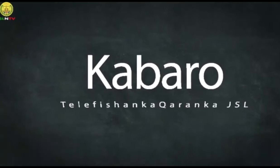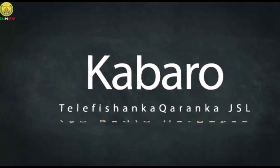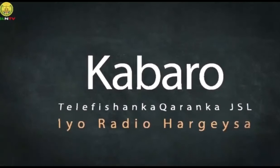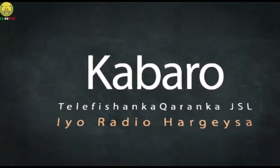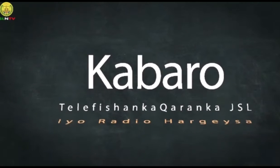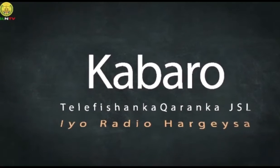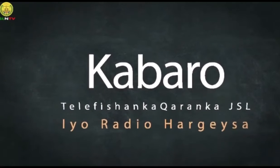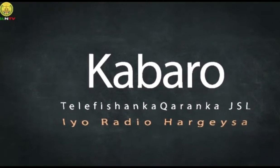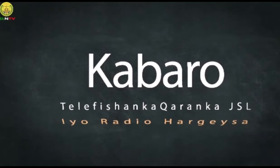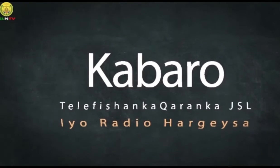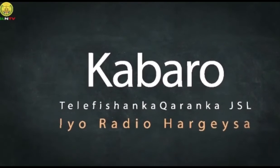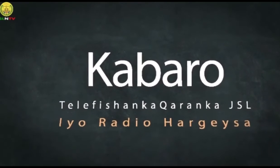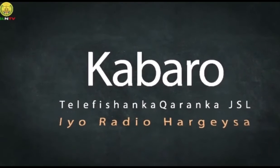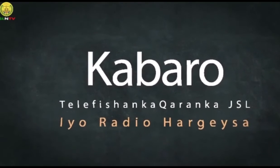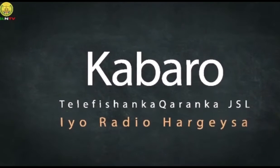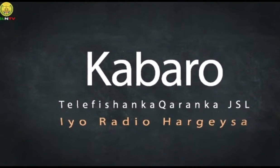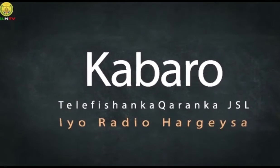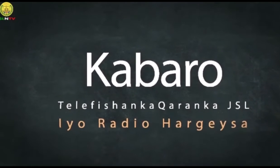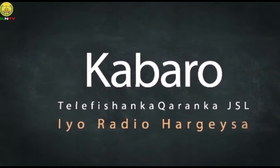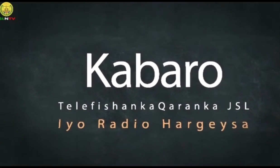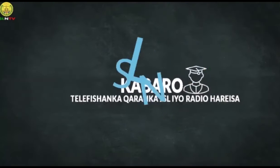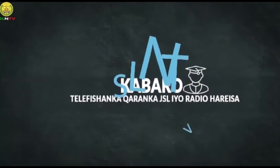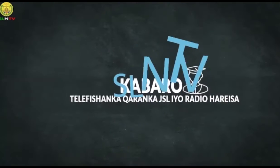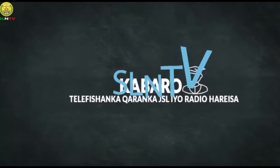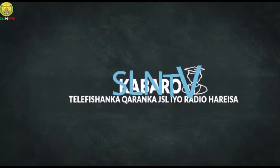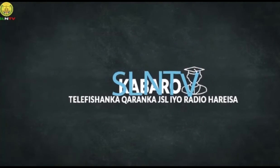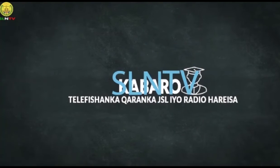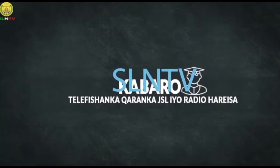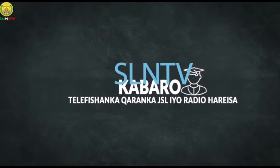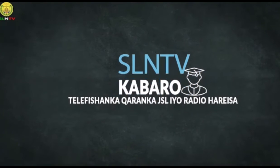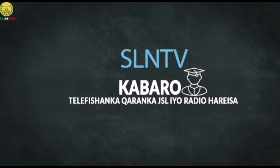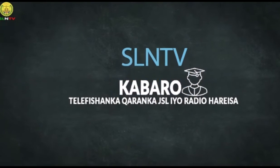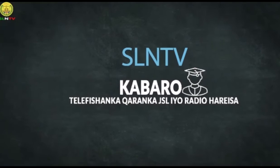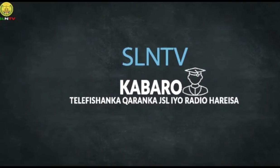Umahine mugdigi kamayday.